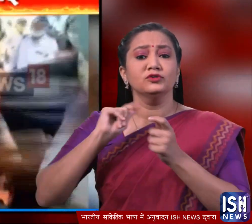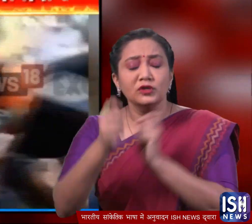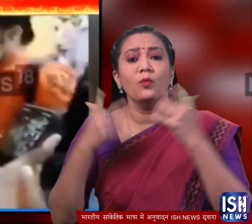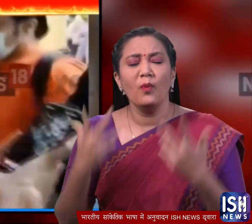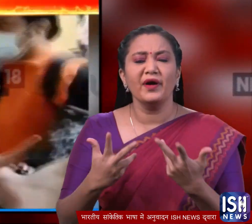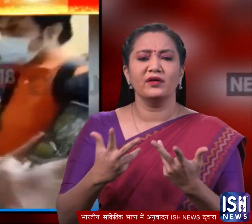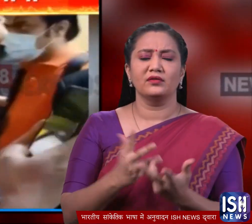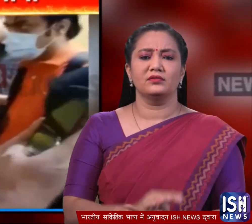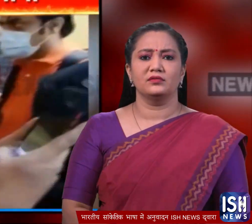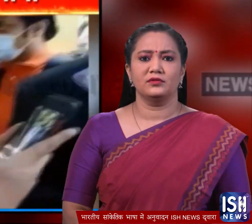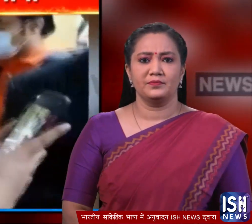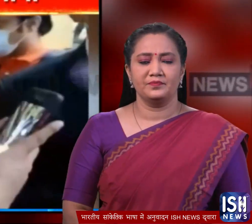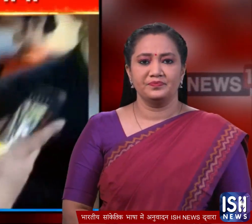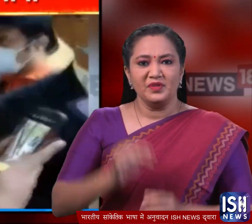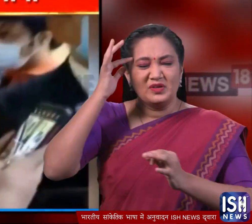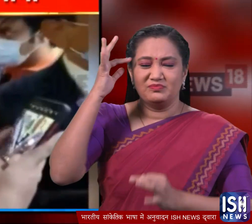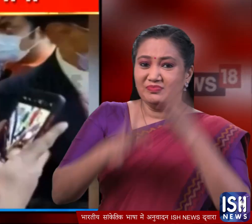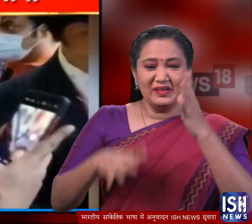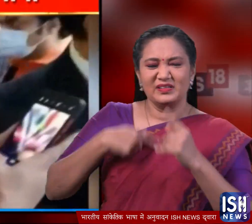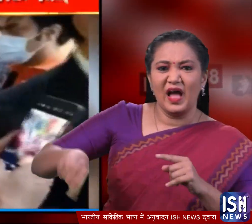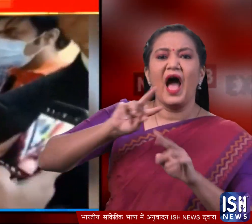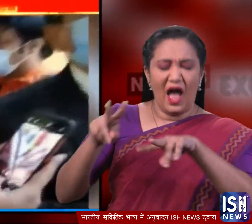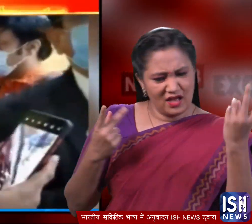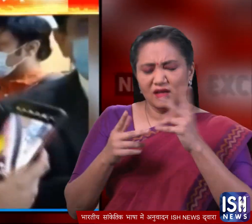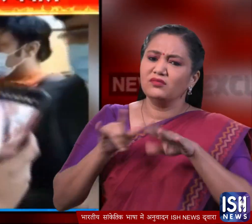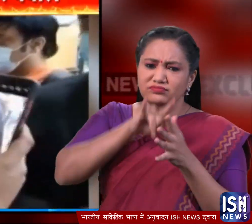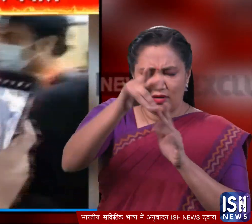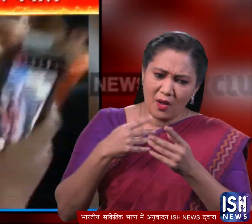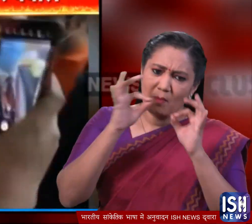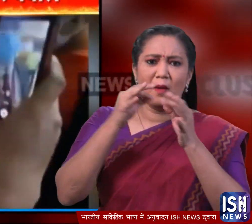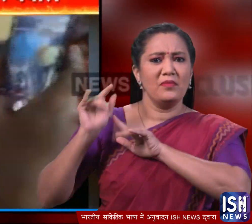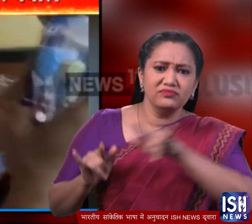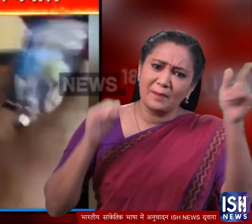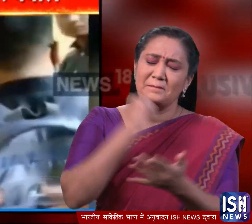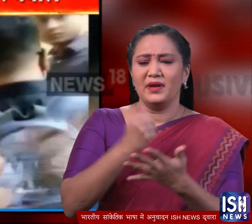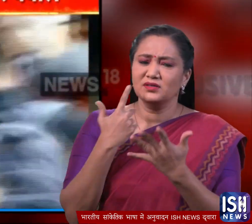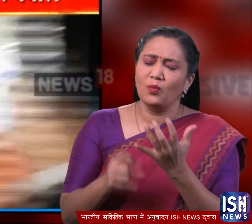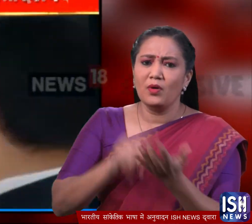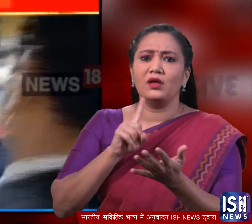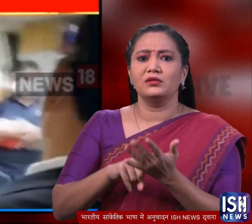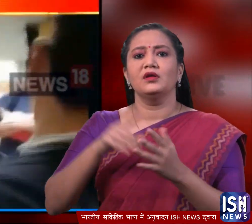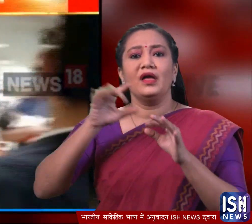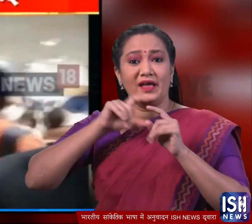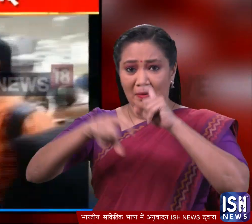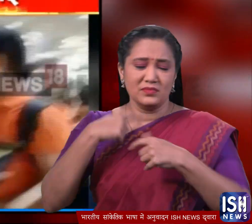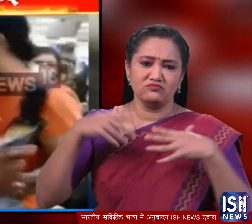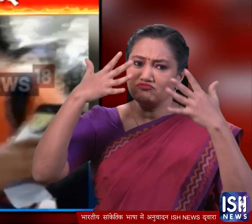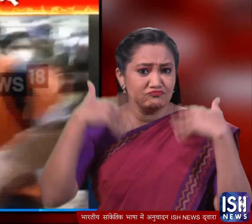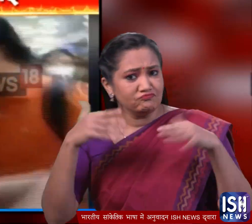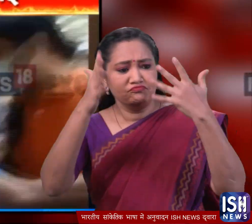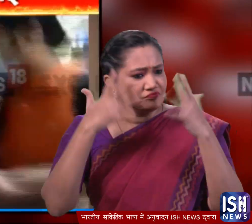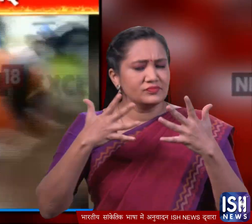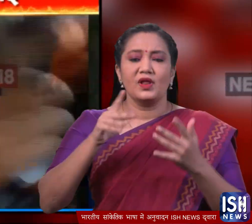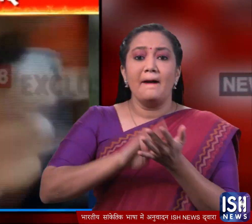आप ट्रांसफर करोगे सर? गुस्साए यात्रियों ने दूसरे विमान से उन्हें तुरंत मुंबई भेजने की मांग की, लेकिन जब विमान कंपनी ने इससे इनकार कर